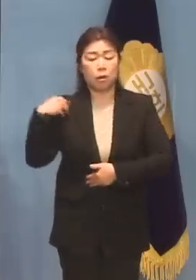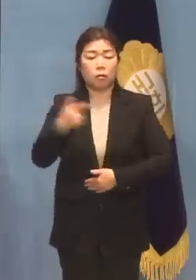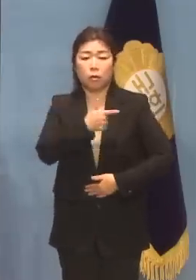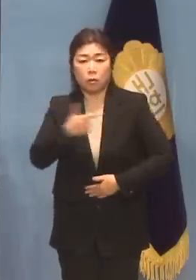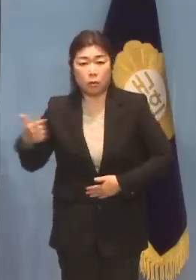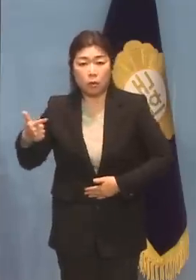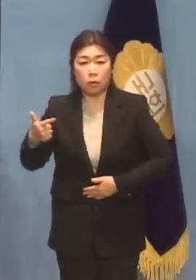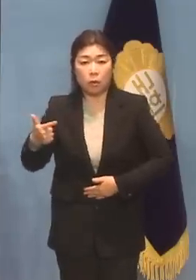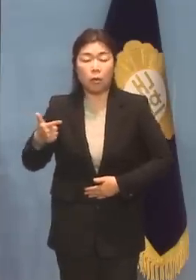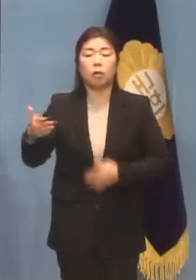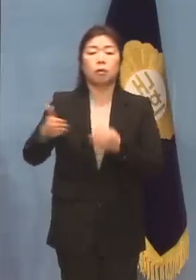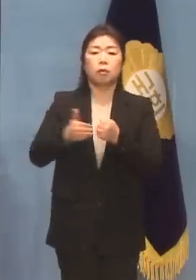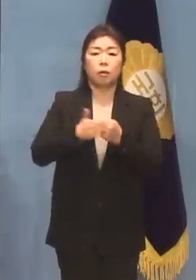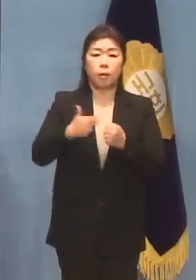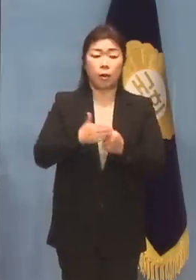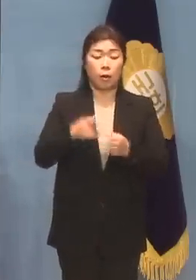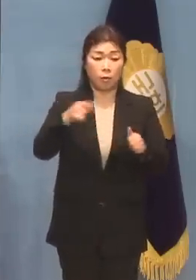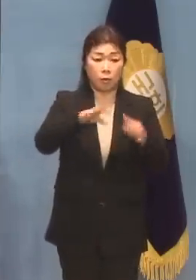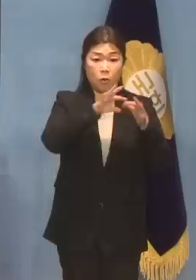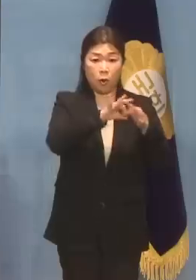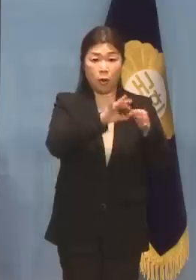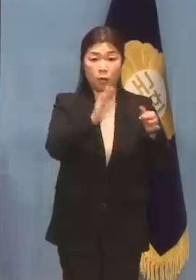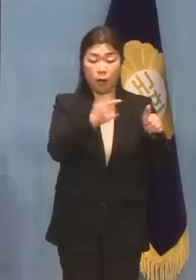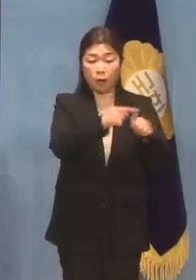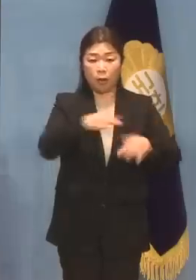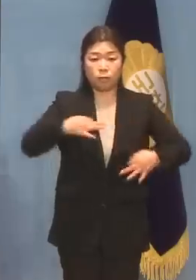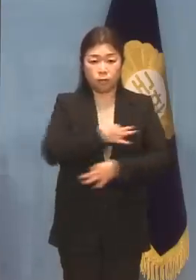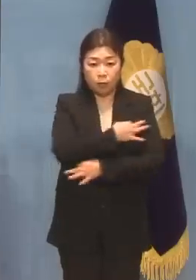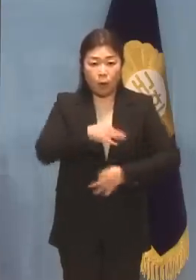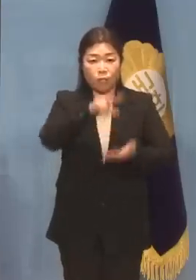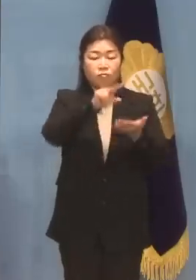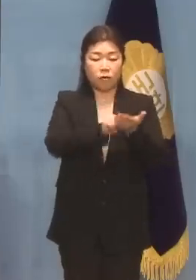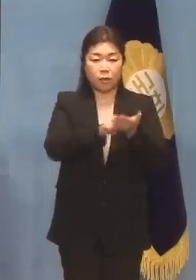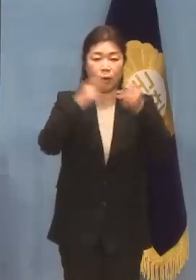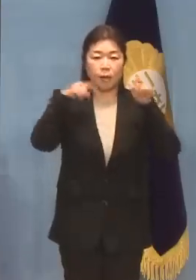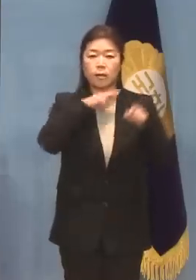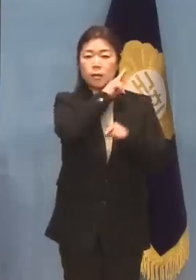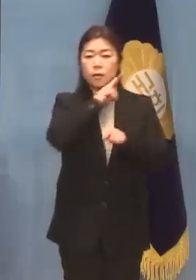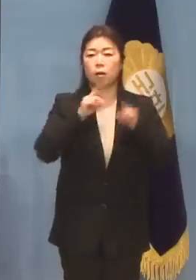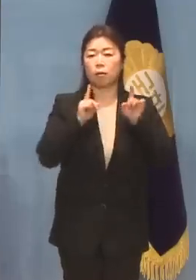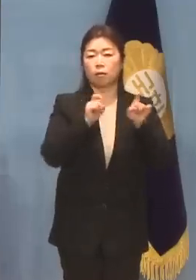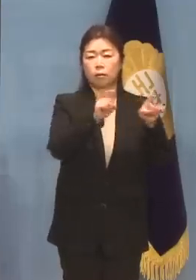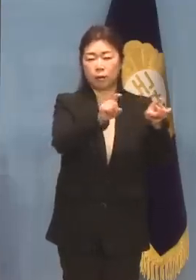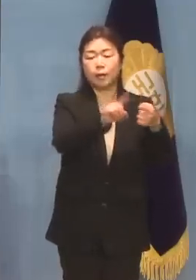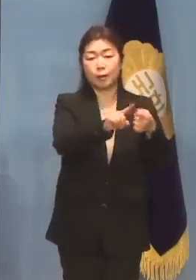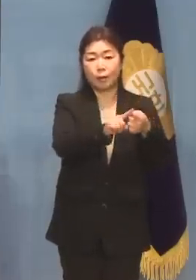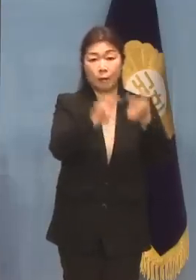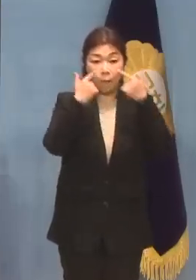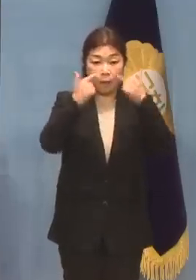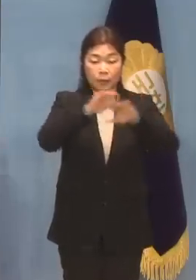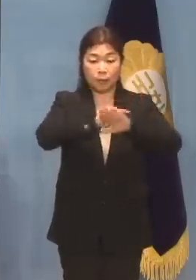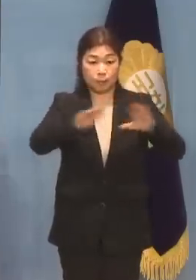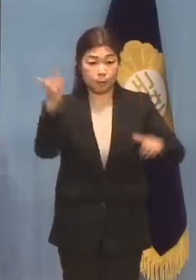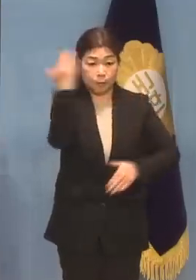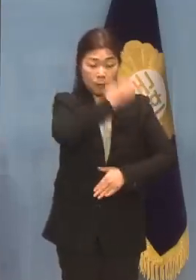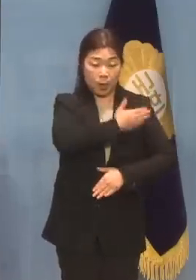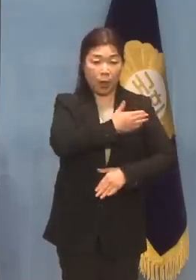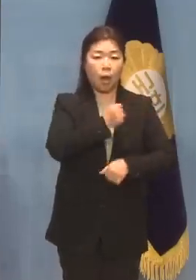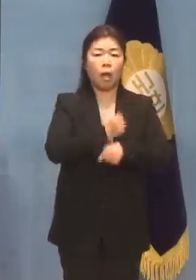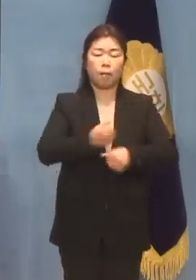김기현 의원을 둘러싼 이런 토착 토건 비리에 대해서 이런 의혹은 말끔하게 해명하시는 것이